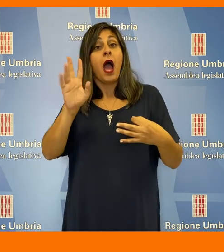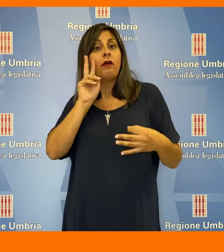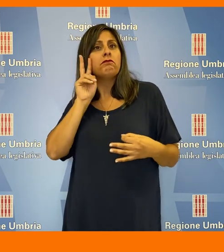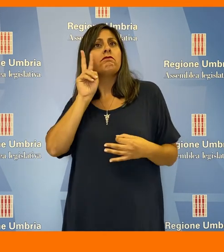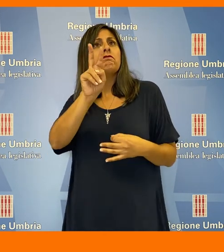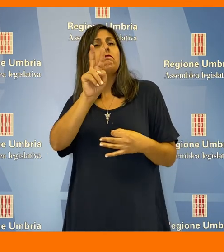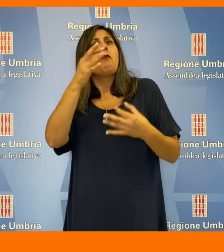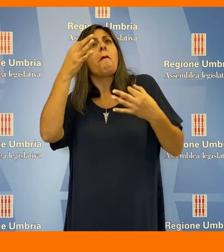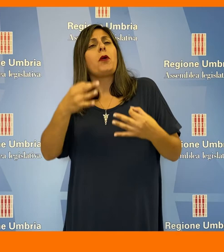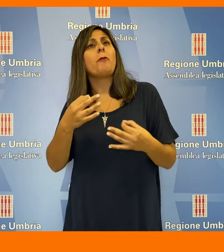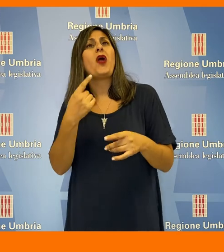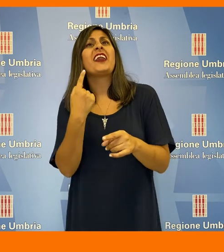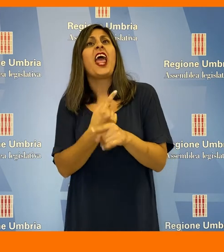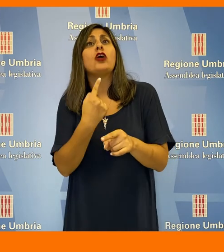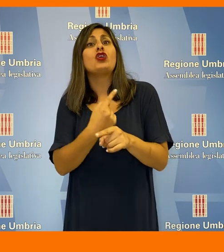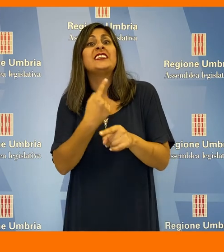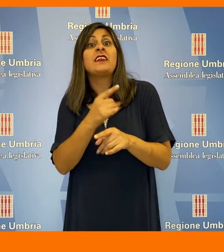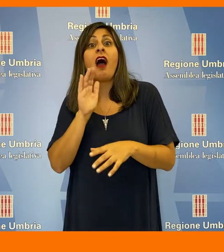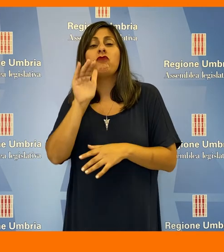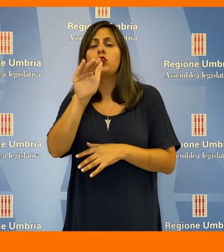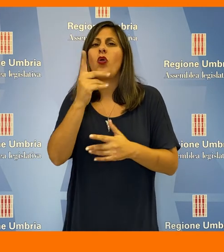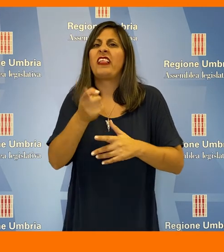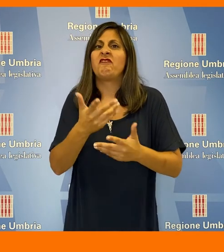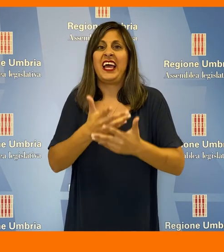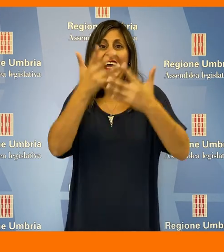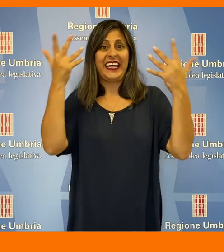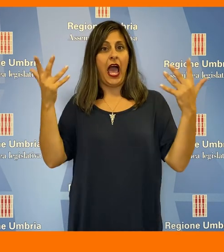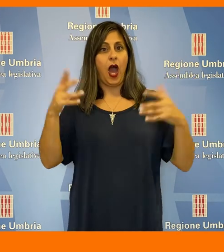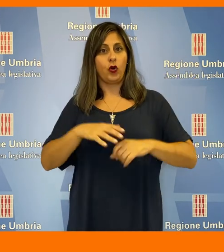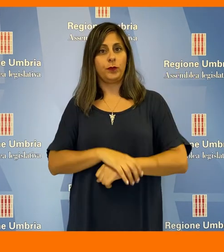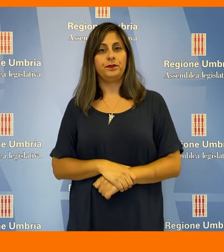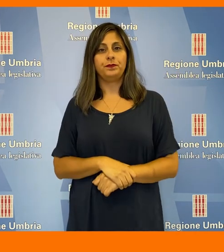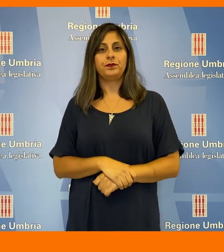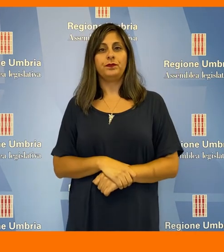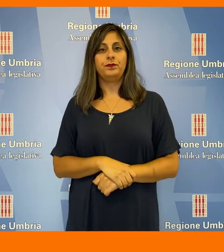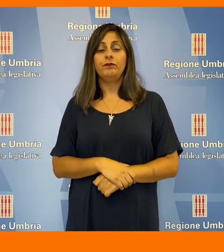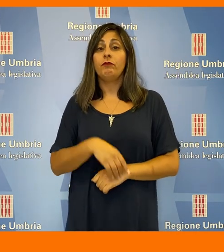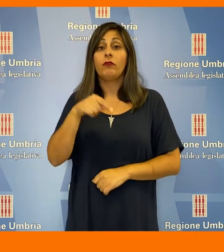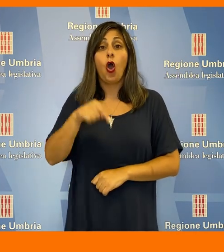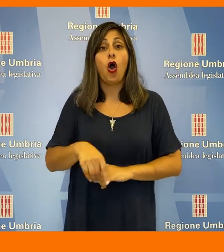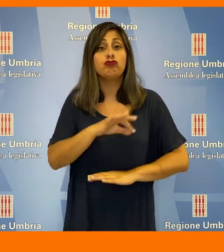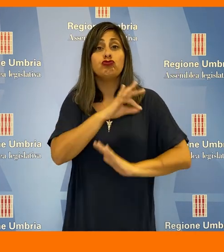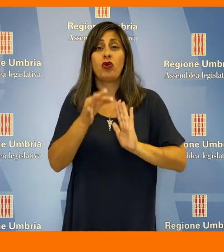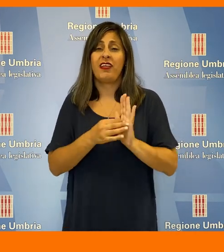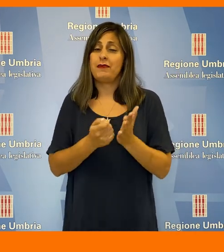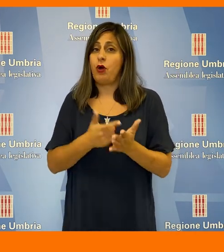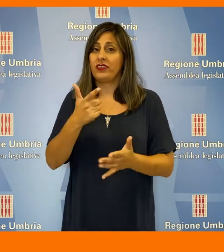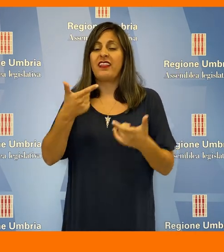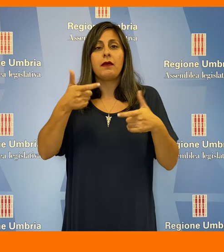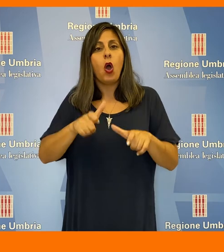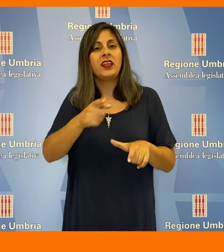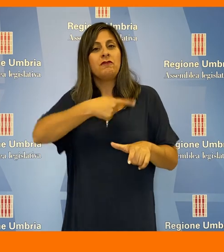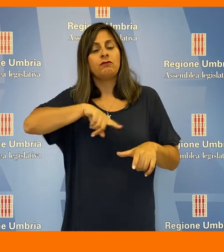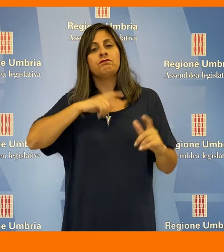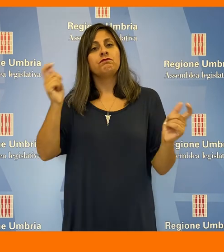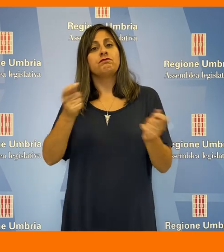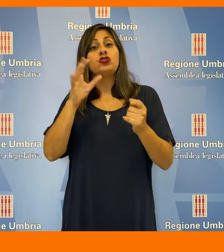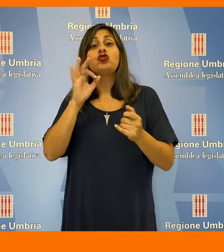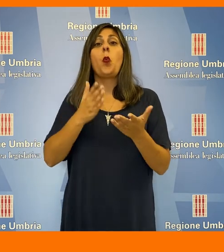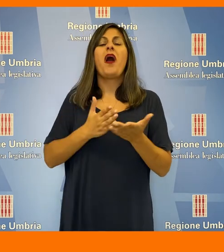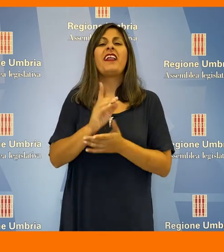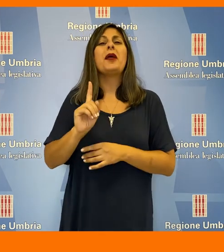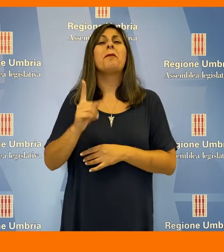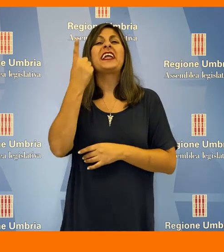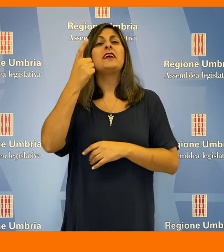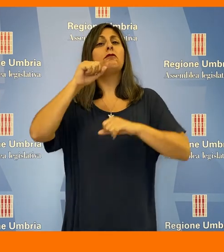una chiara visione di quanto necessita per il futuro. Oggi è stata una giornata molto importante perché abbiamo celebrato i